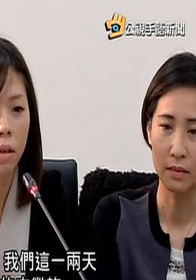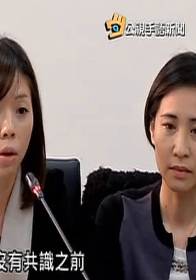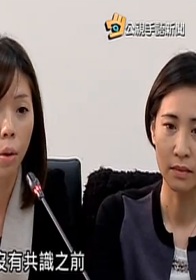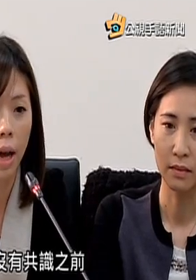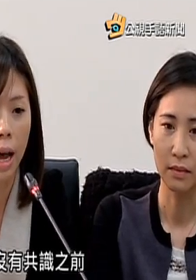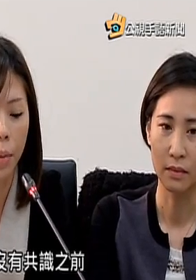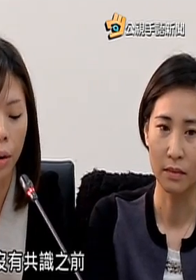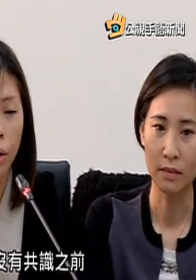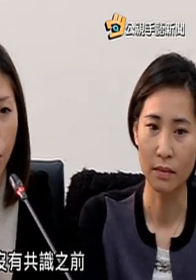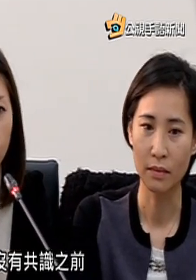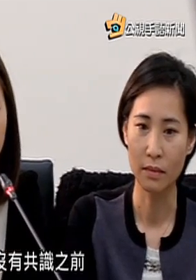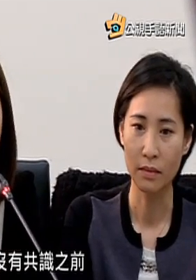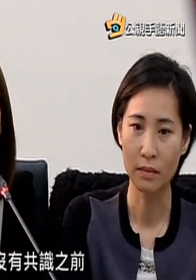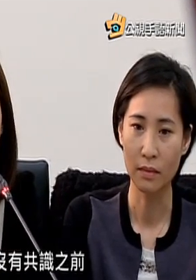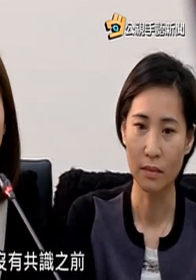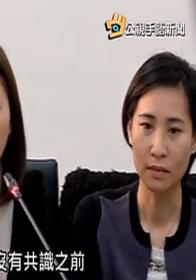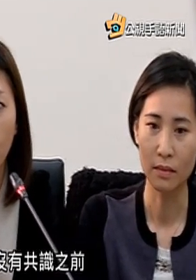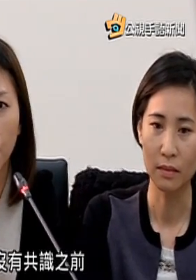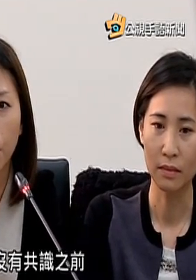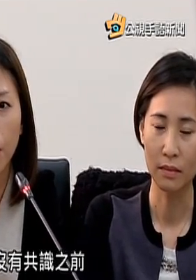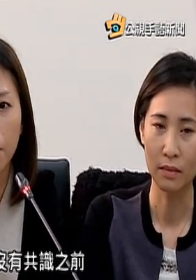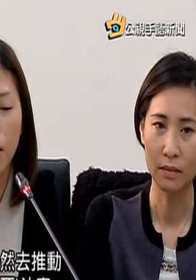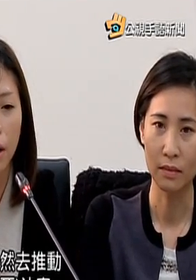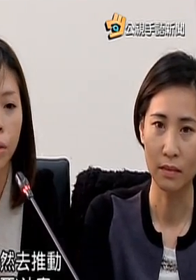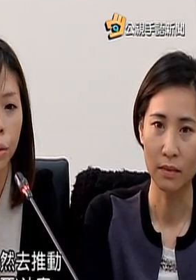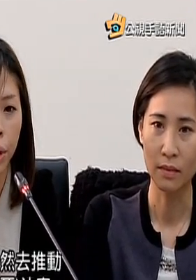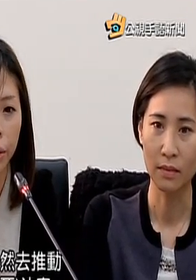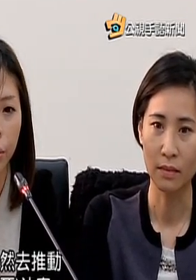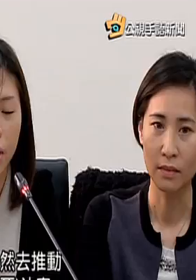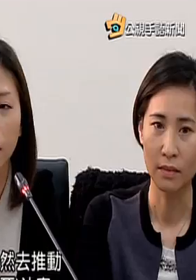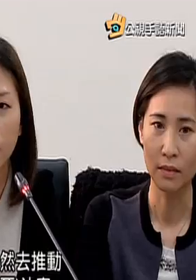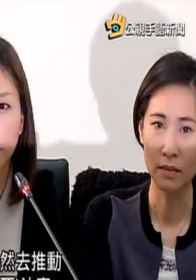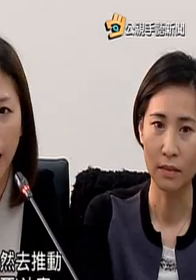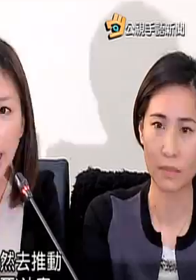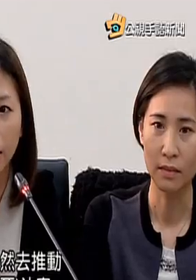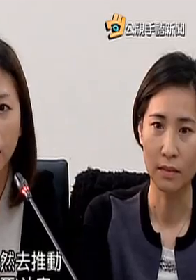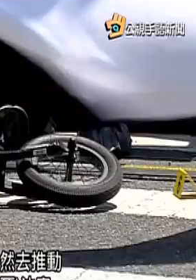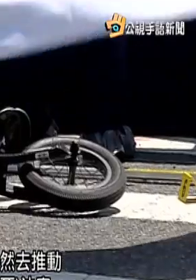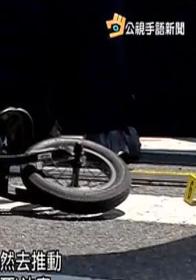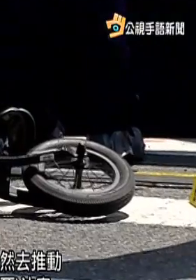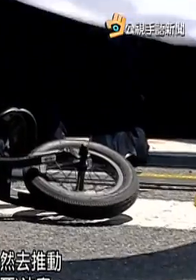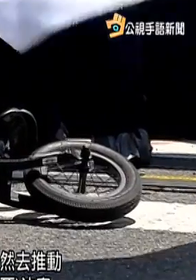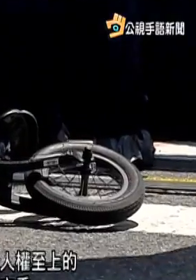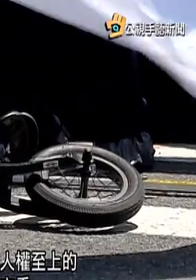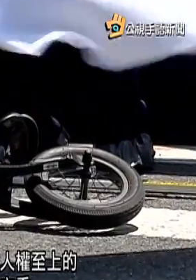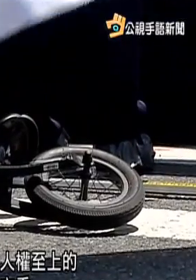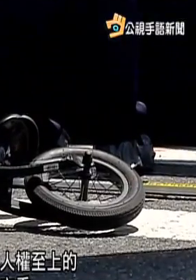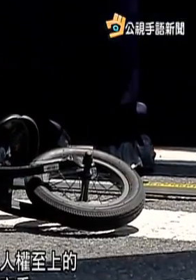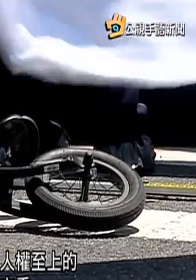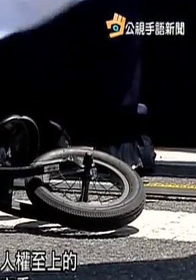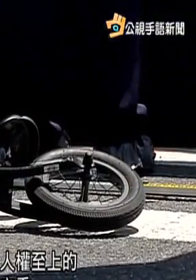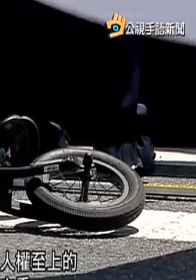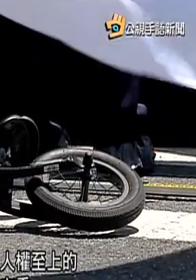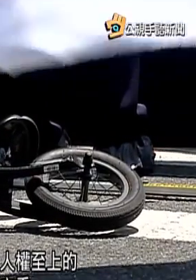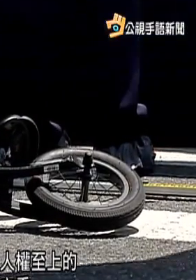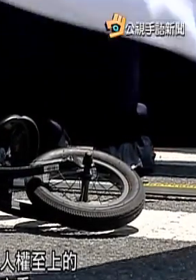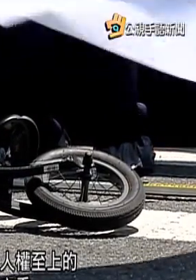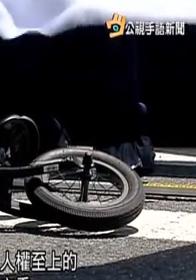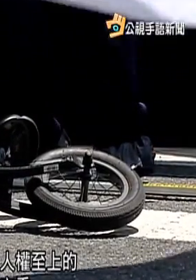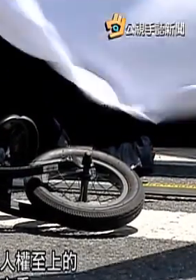社会还没有共识之前，我们不会贸然去推动这样的法案。 过去曾经主张人权至上的民进党立委，